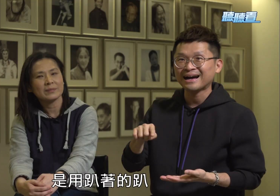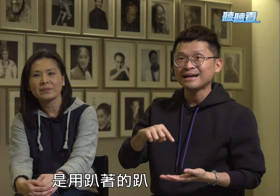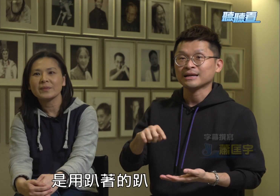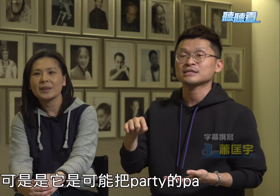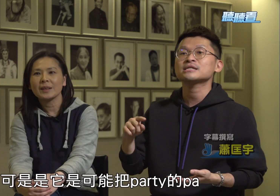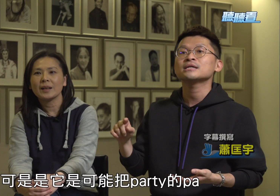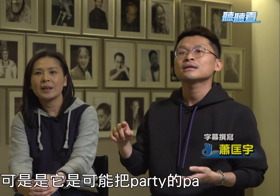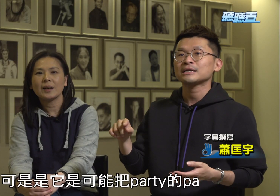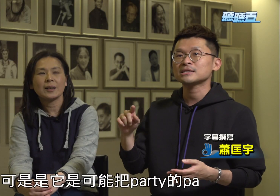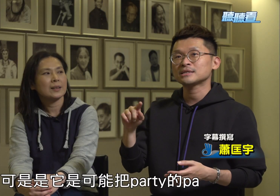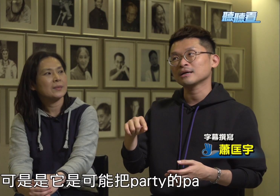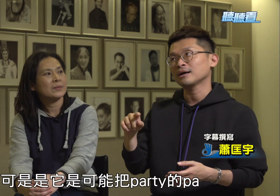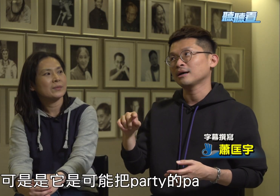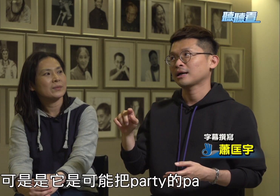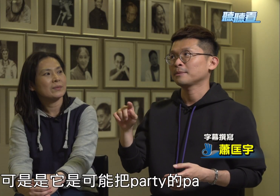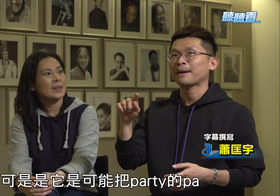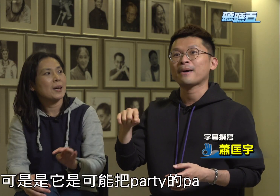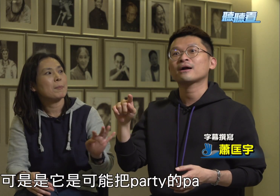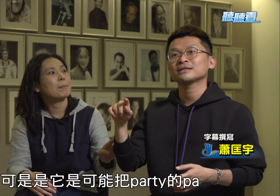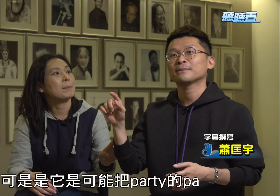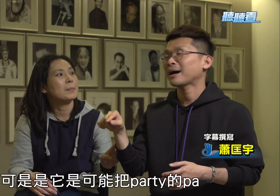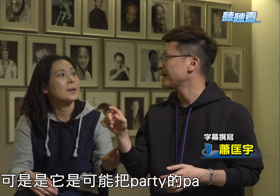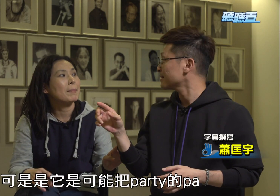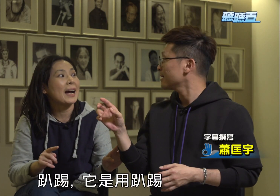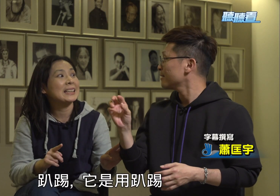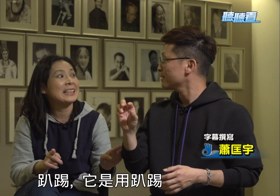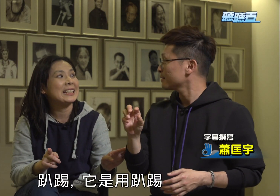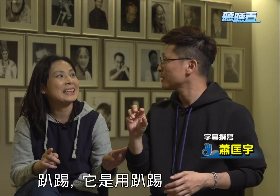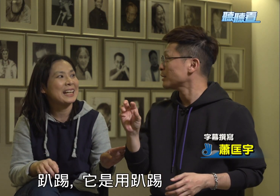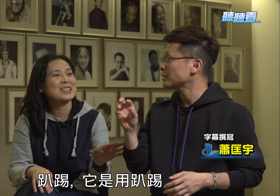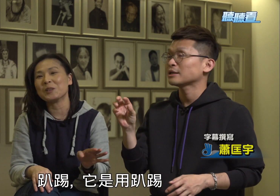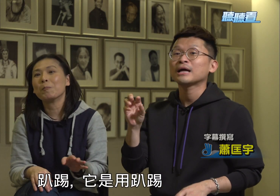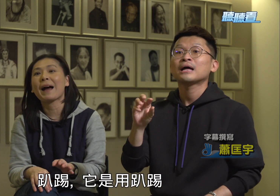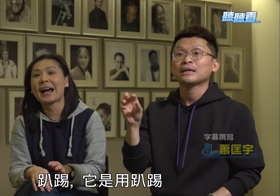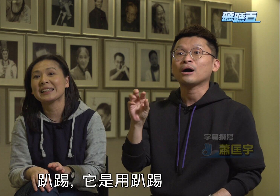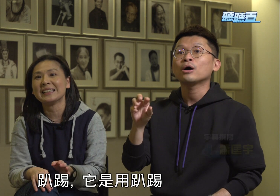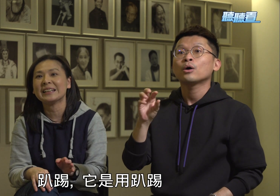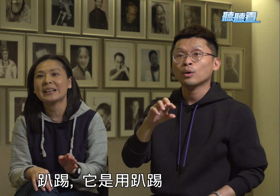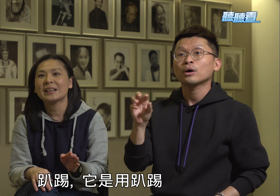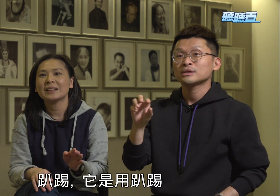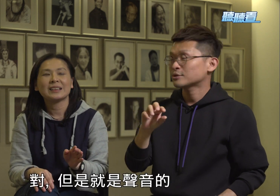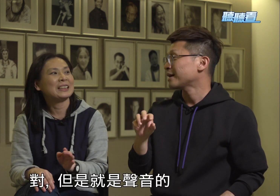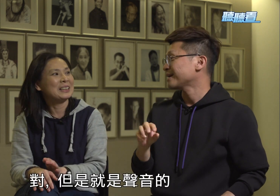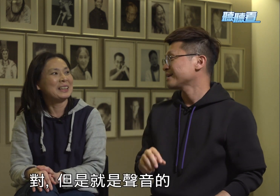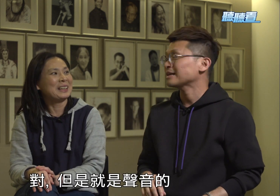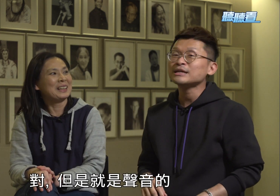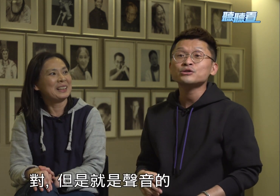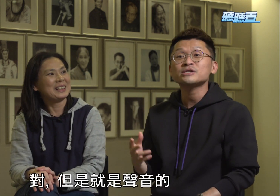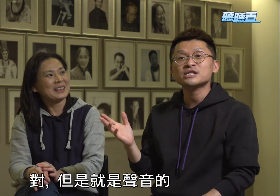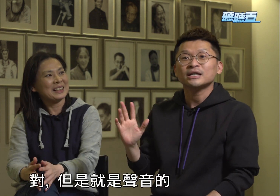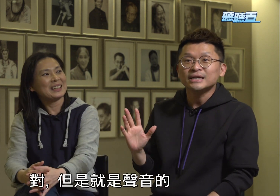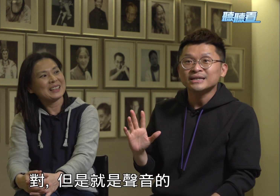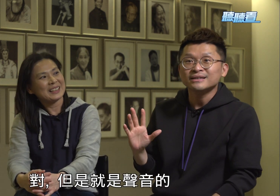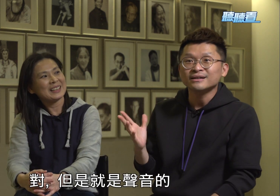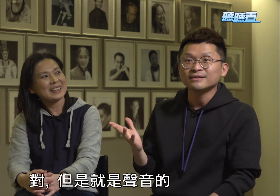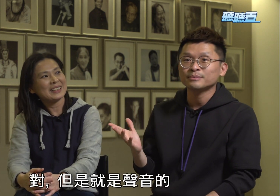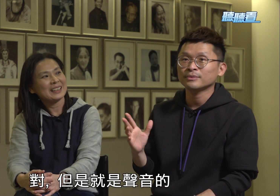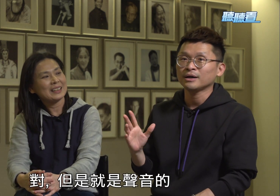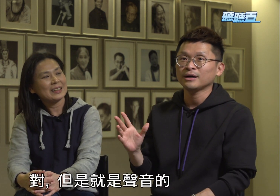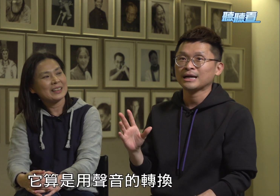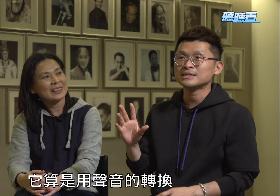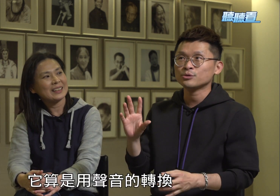的趴，可是他是可能把 party 的趴 party 对对对对， 他是用 party 然后、 哦、对，那但是就是声音